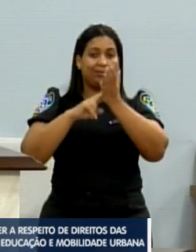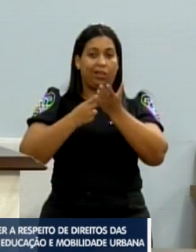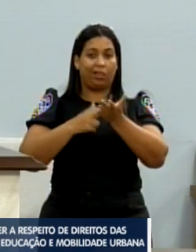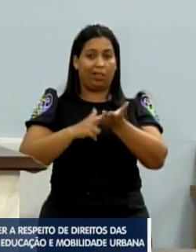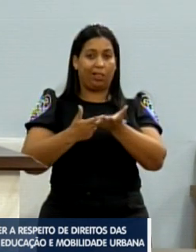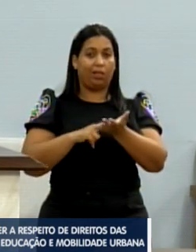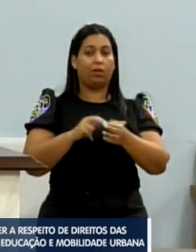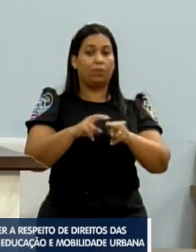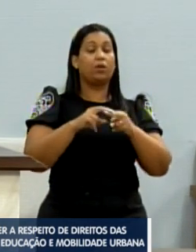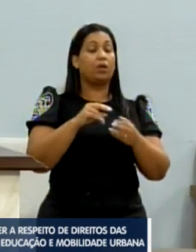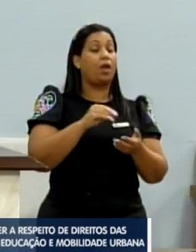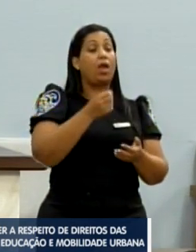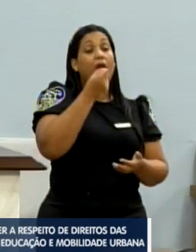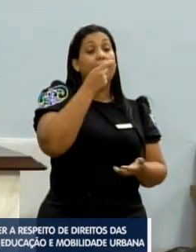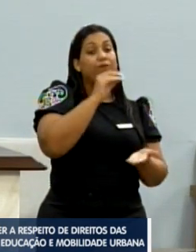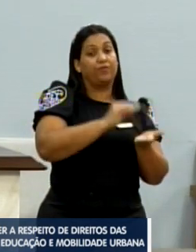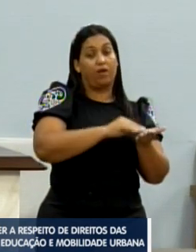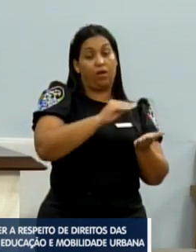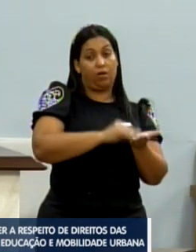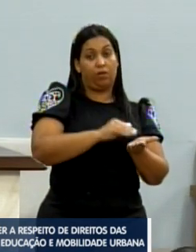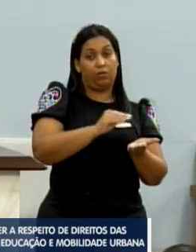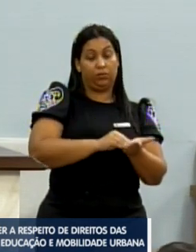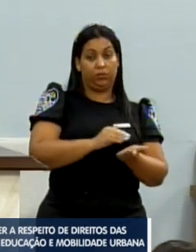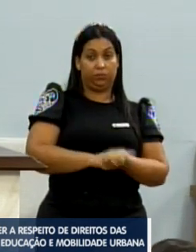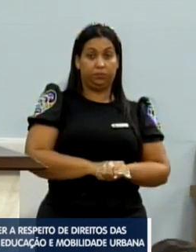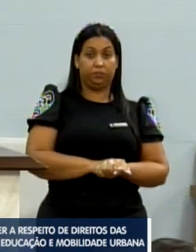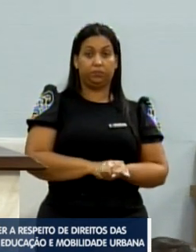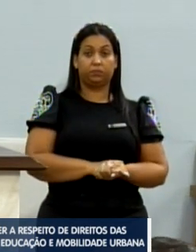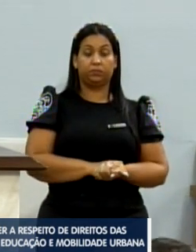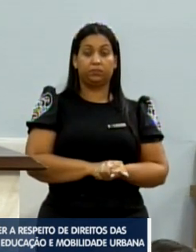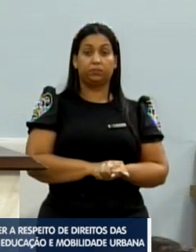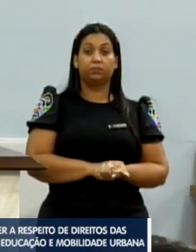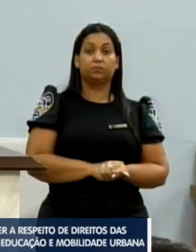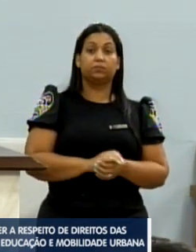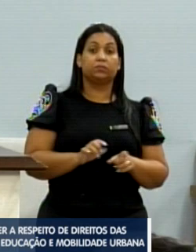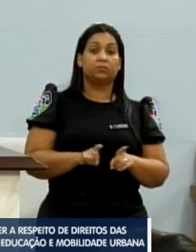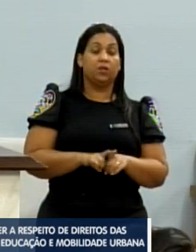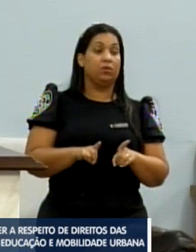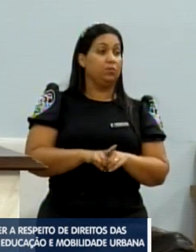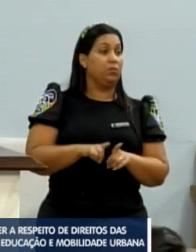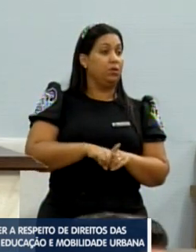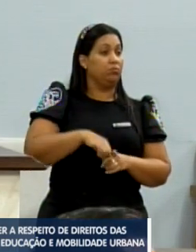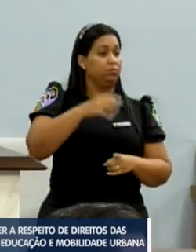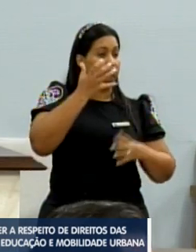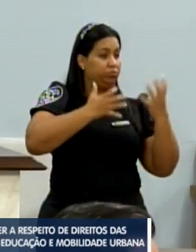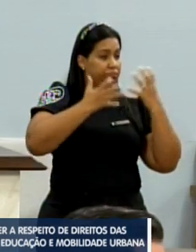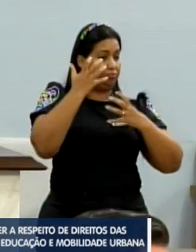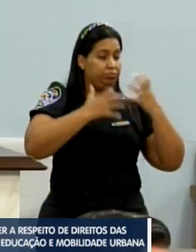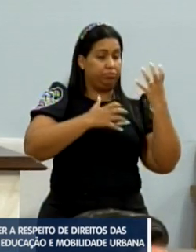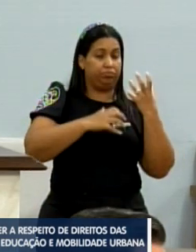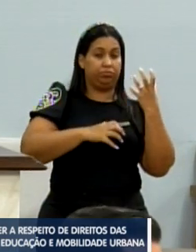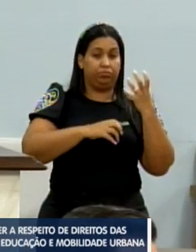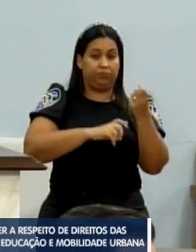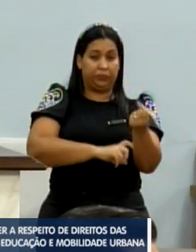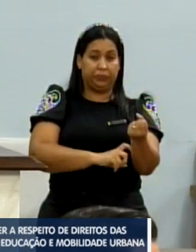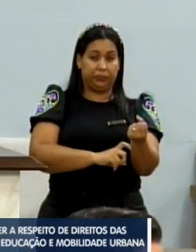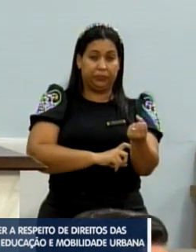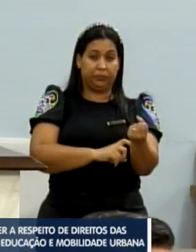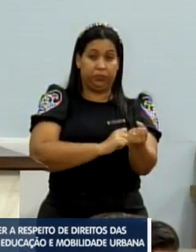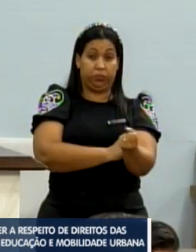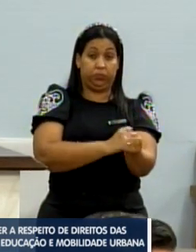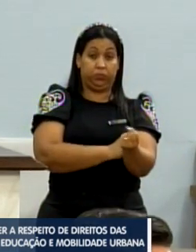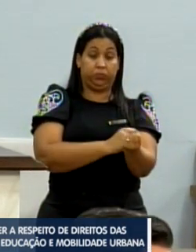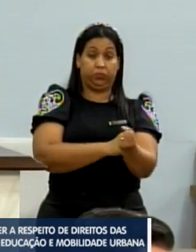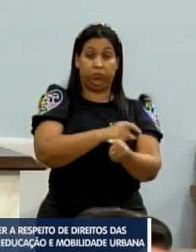falta de medicamento. Crises epiléticas, crises agressivas, crises autoagressivas, em